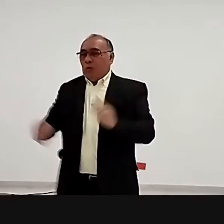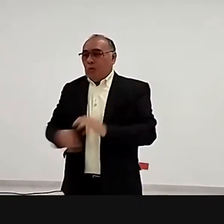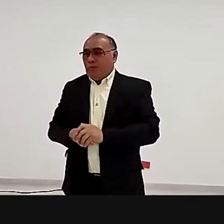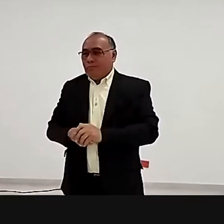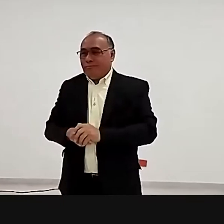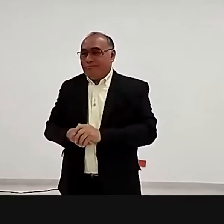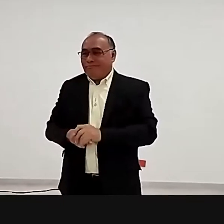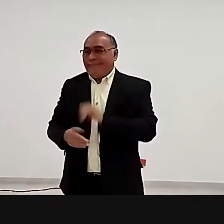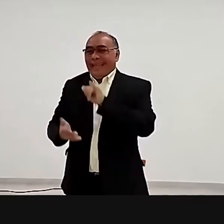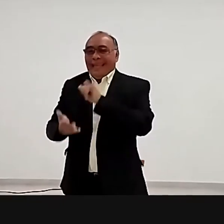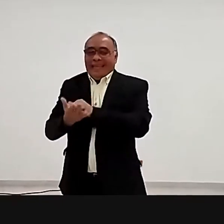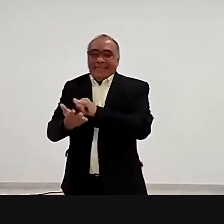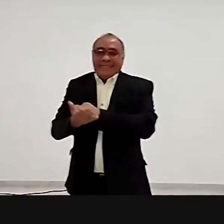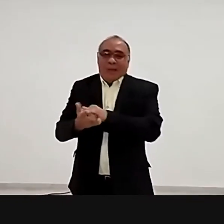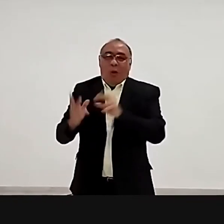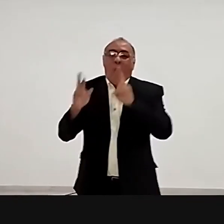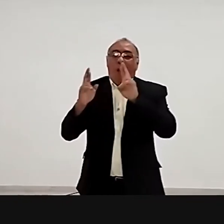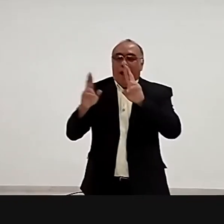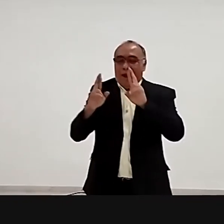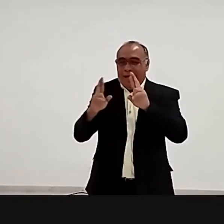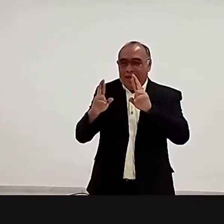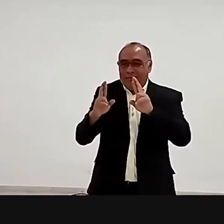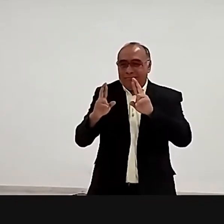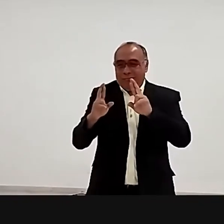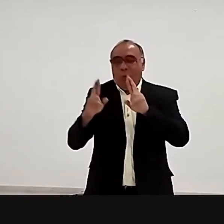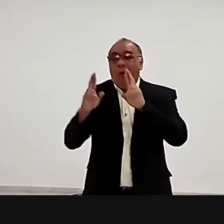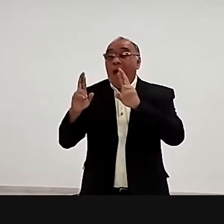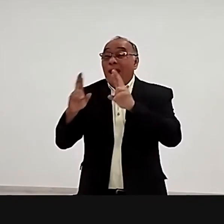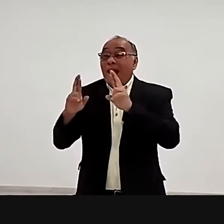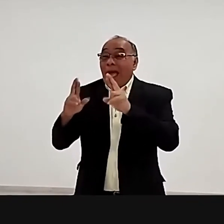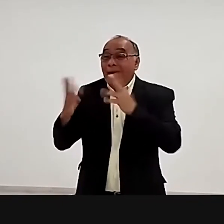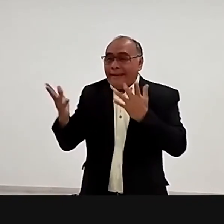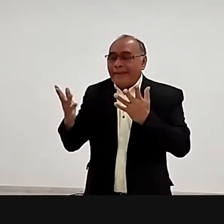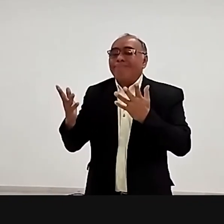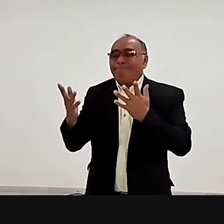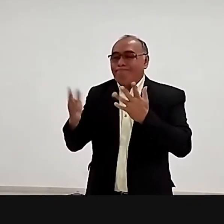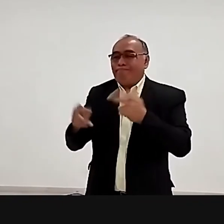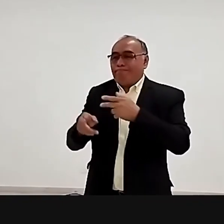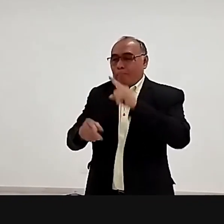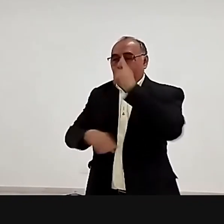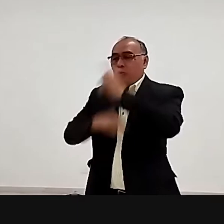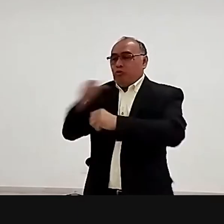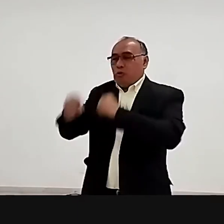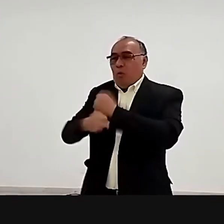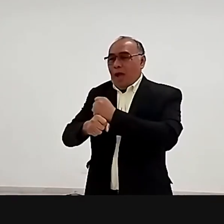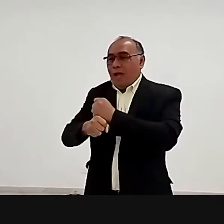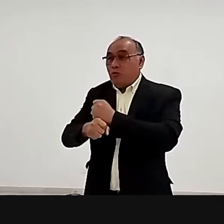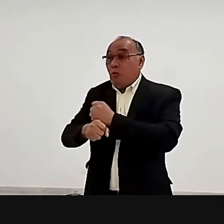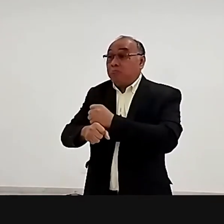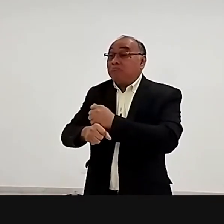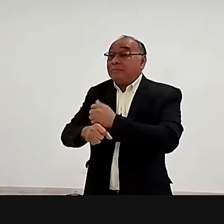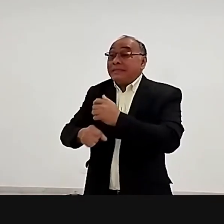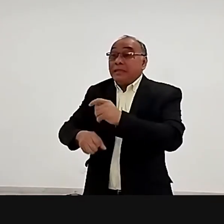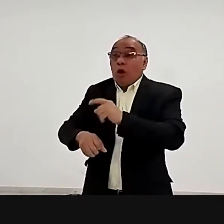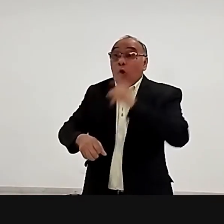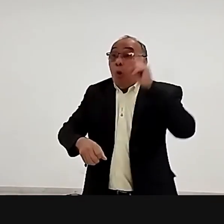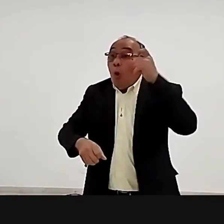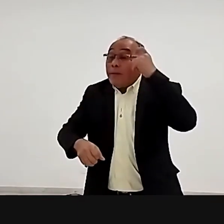comprometerse a sacar el proceso de licenciamiento de gracias al transporte público